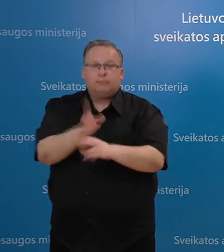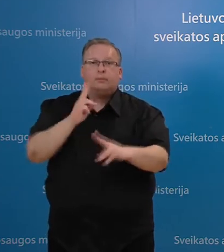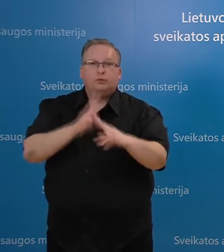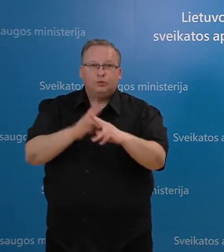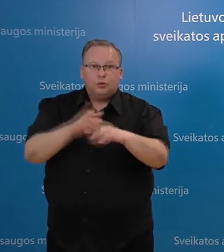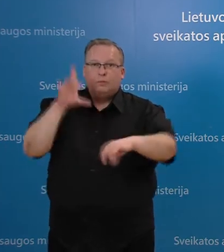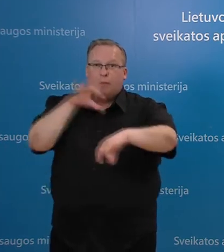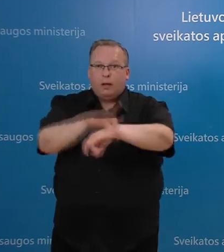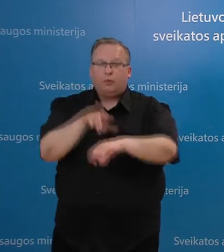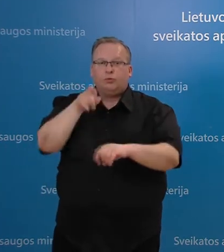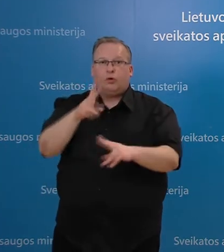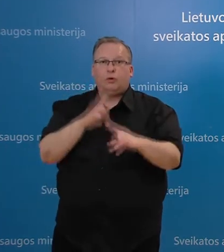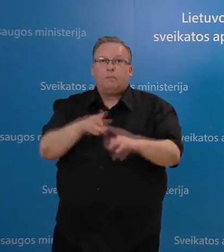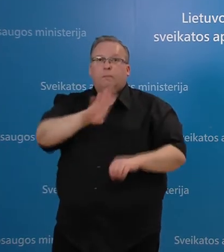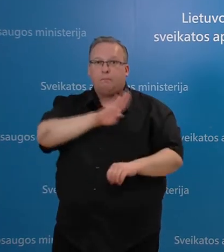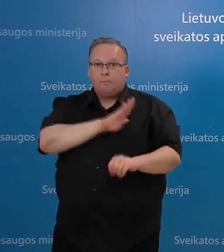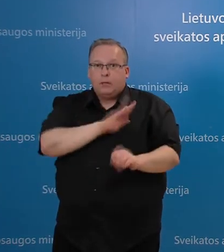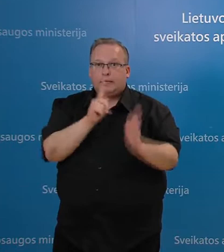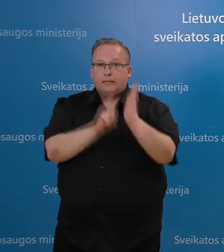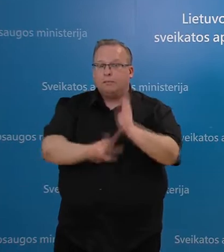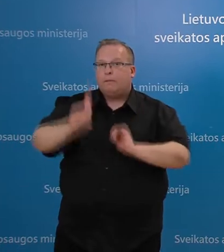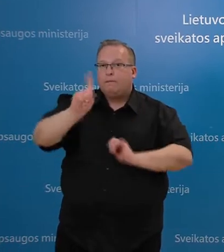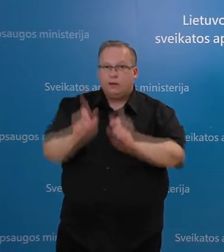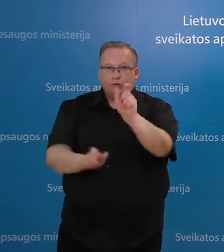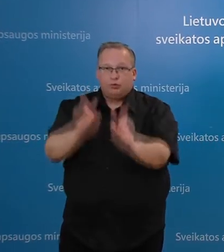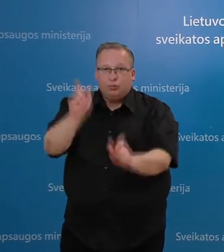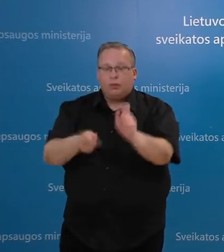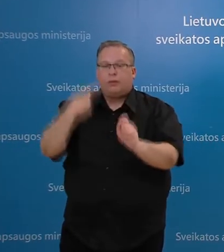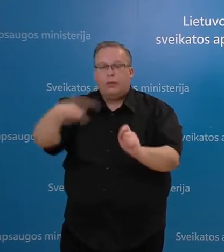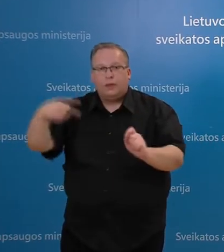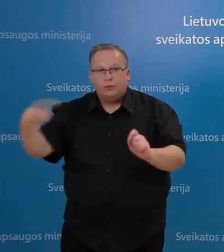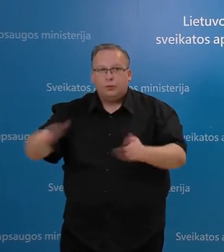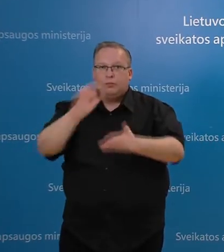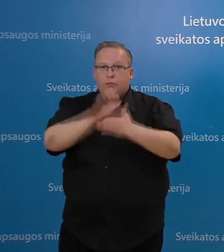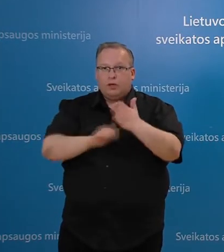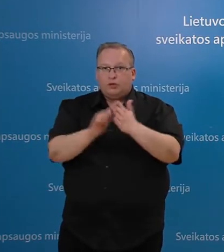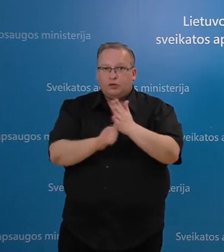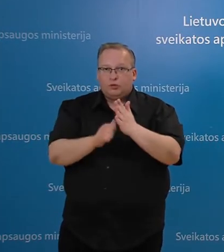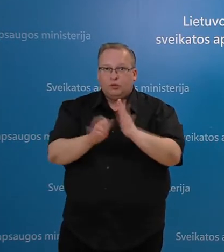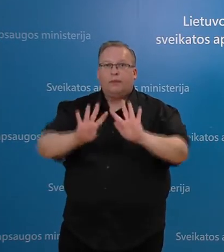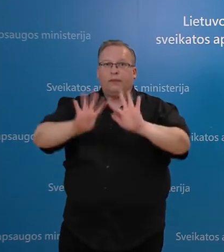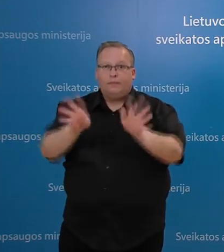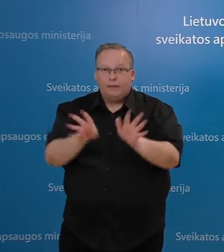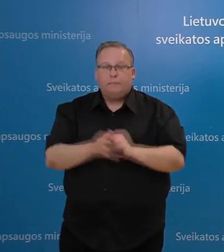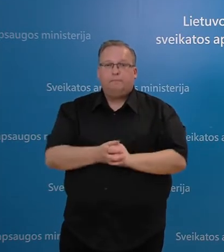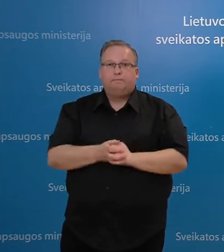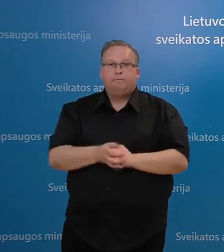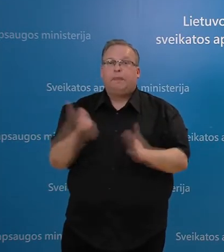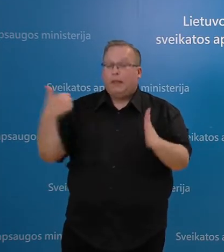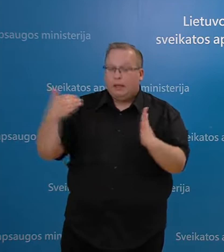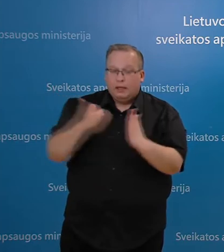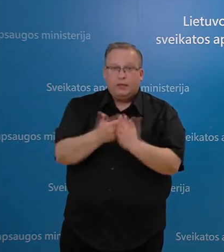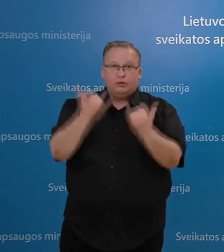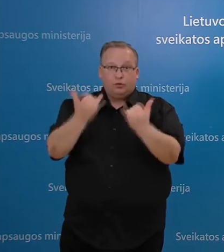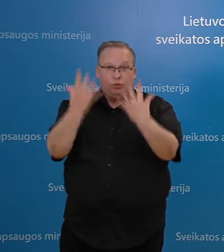atvejai. Nuo šios ligos mirė 71 asmuo, dėl kitų priežasčių 9. Iki šios dienos yra